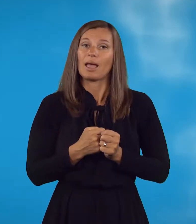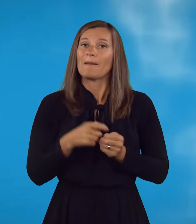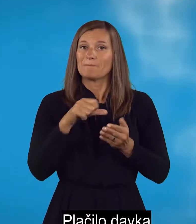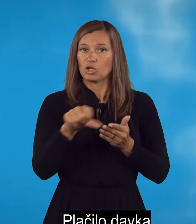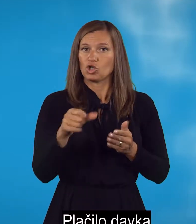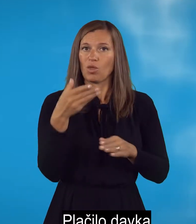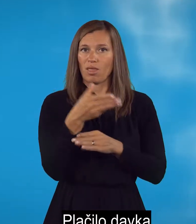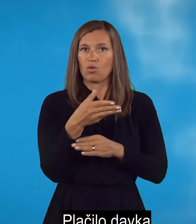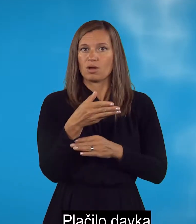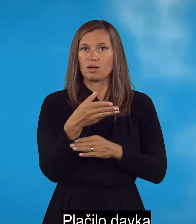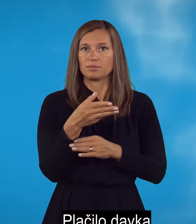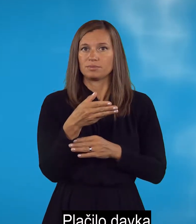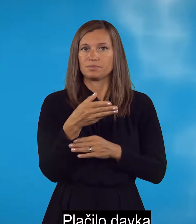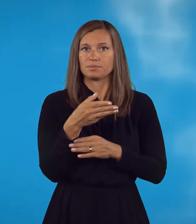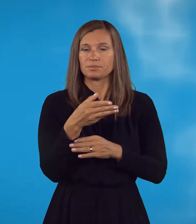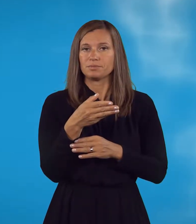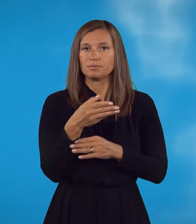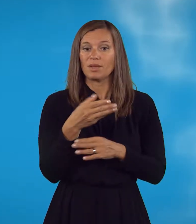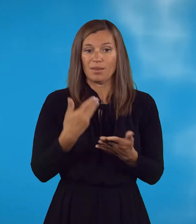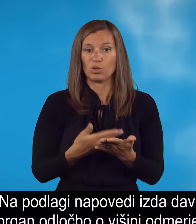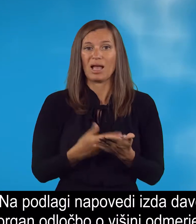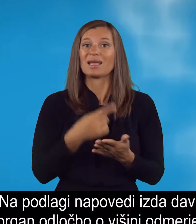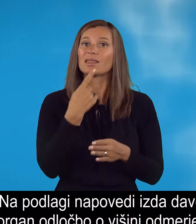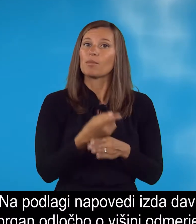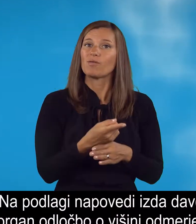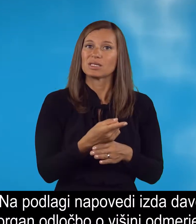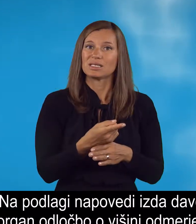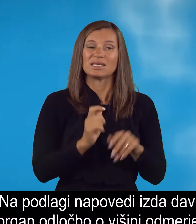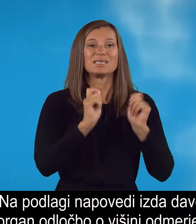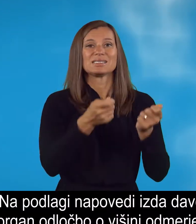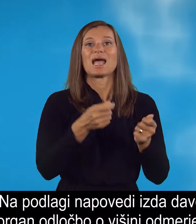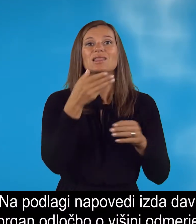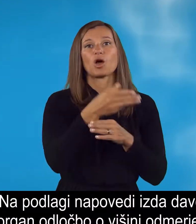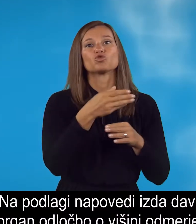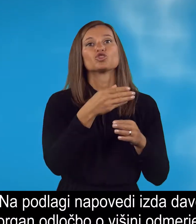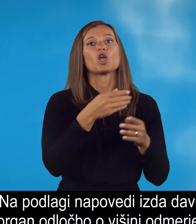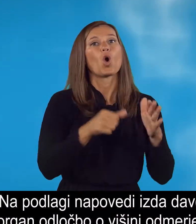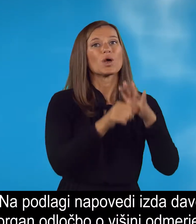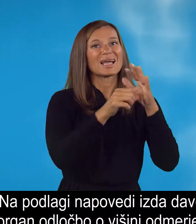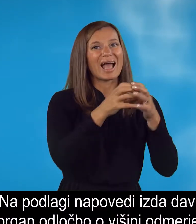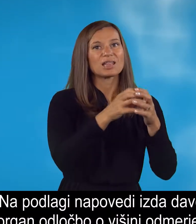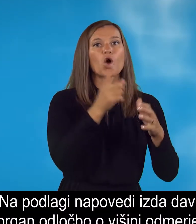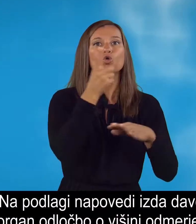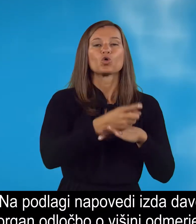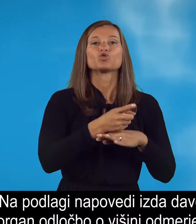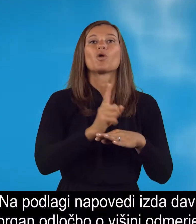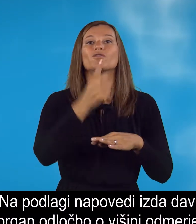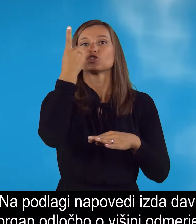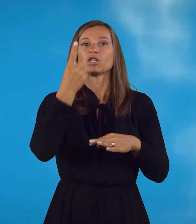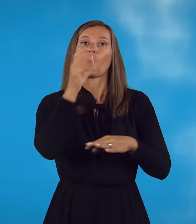Plačilo davka. Na podlagi napovedi izda davčni organ odločbo o višini odmerjene dohodnine